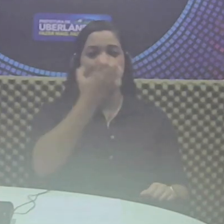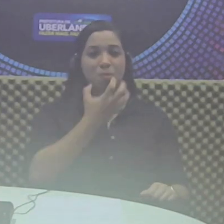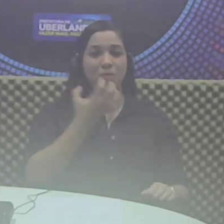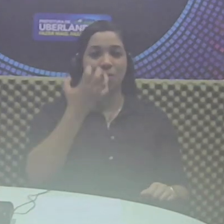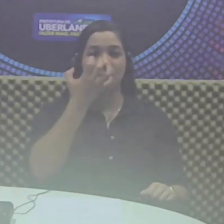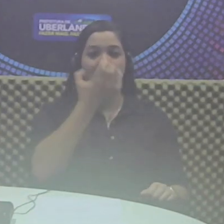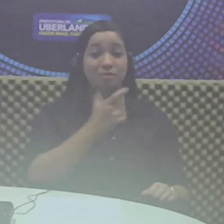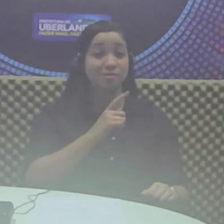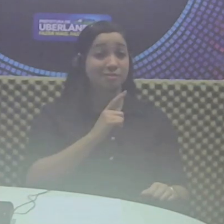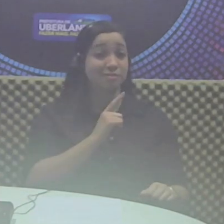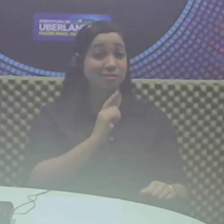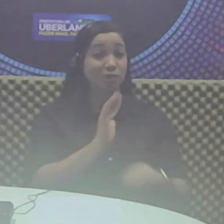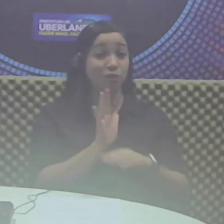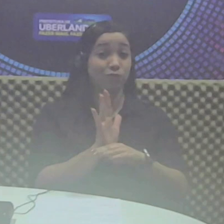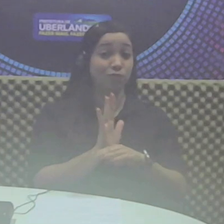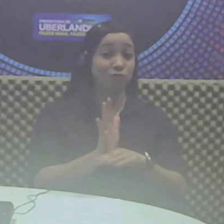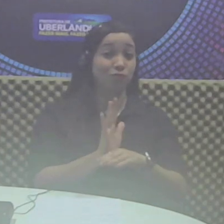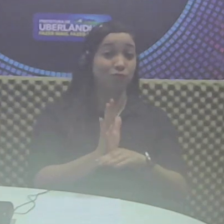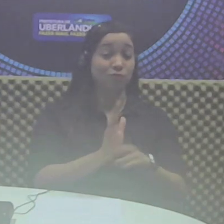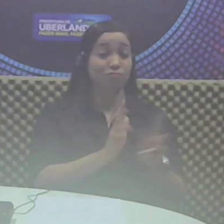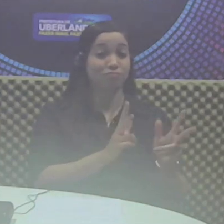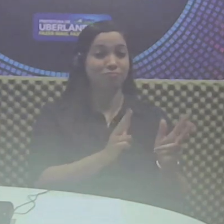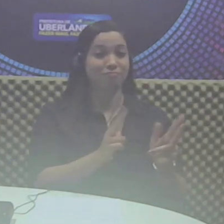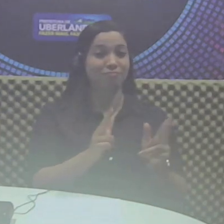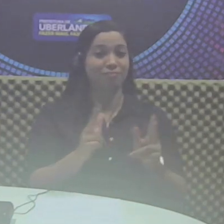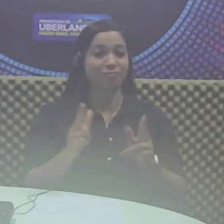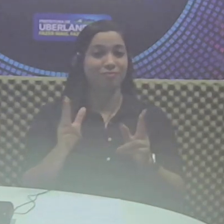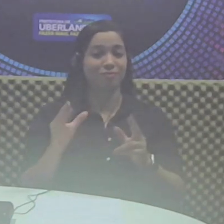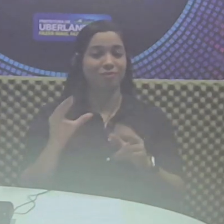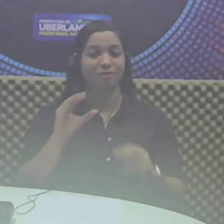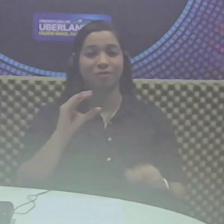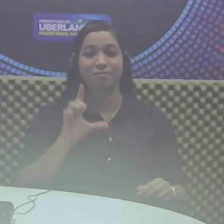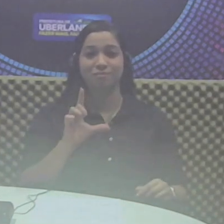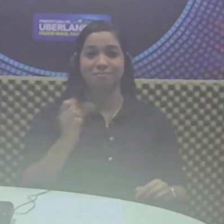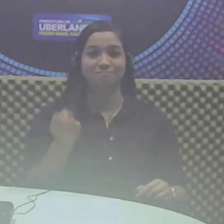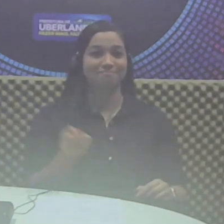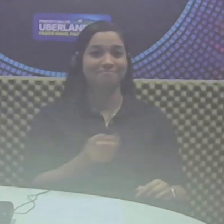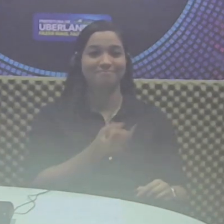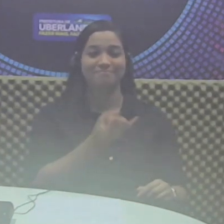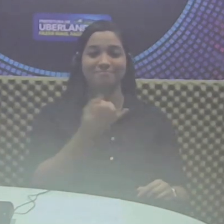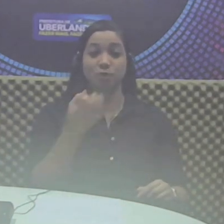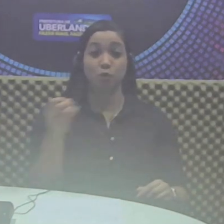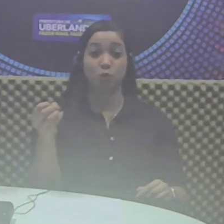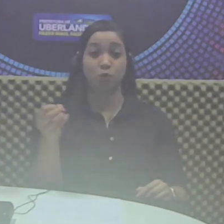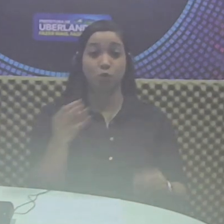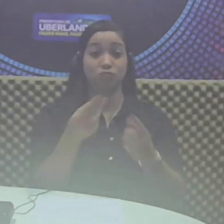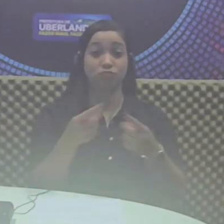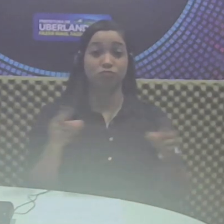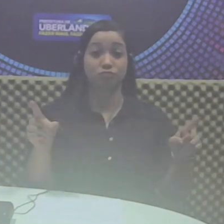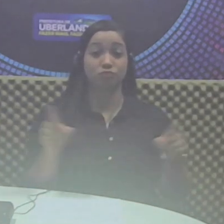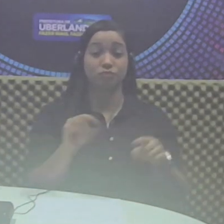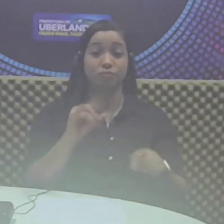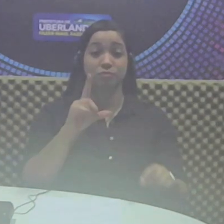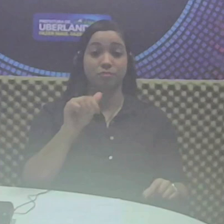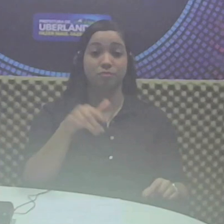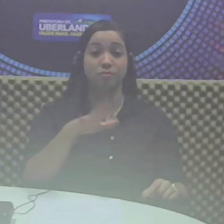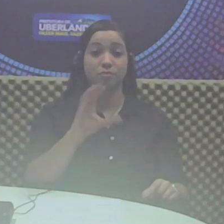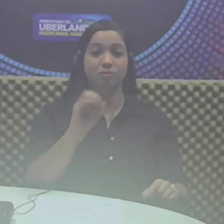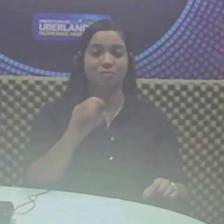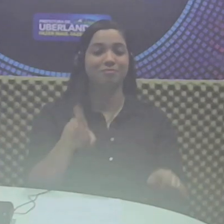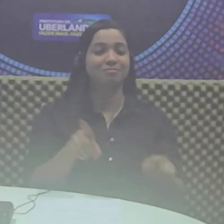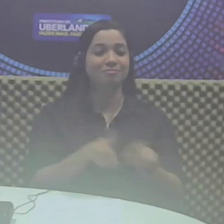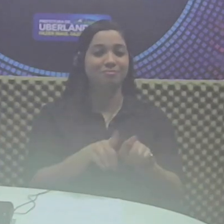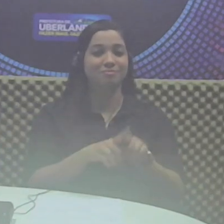de série e filmes e muitos clássicos o novo Maestro da banda hid Dalmo Mendes Lara também será apresentada